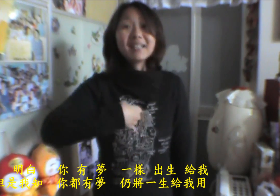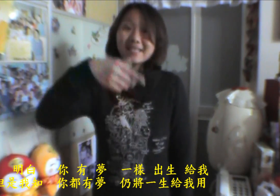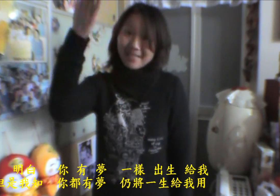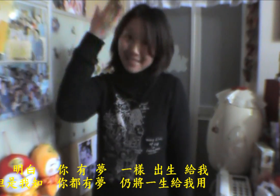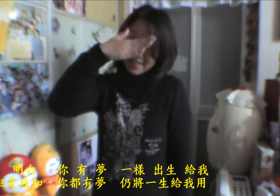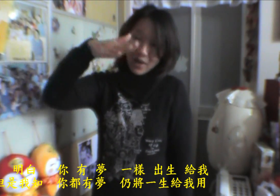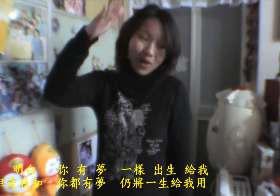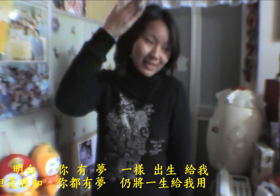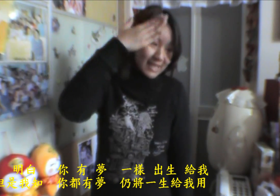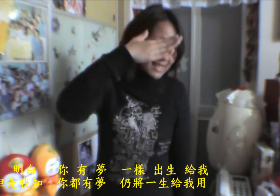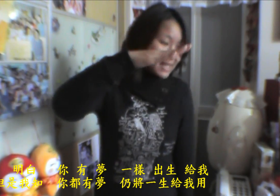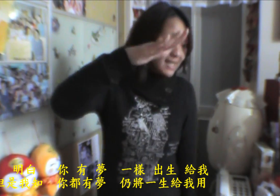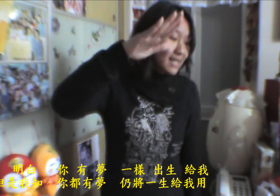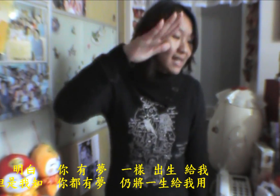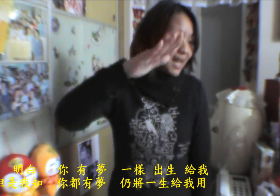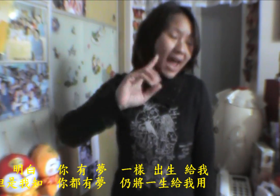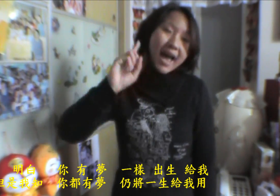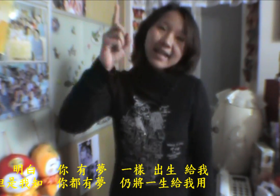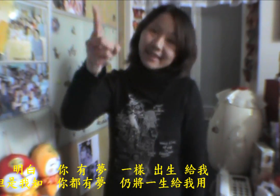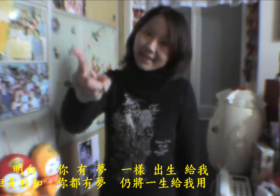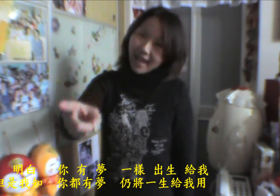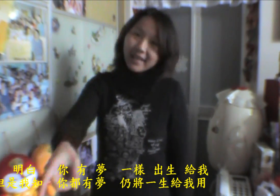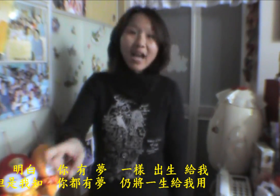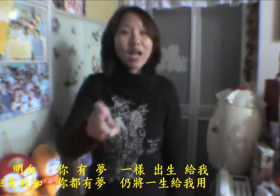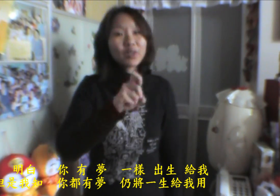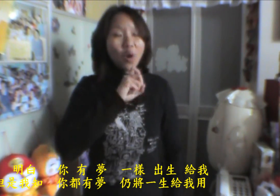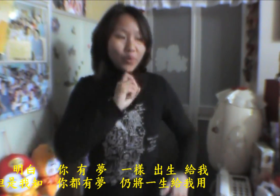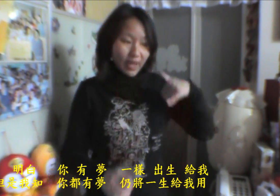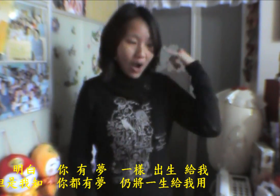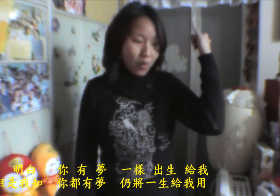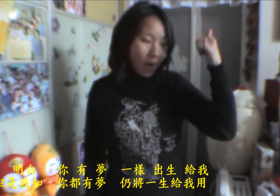但是我知你都有夢，